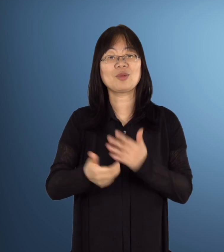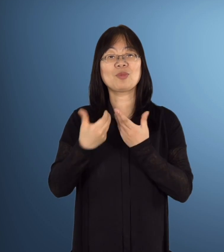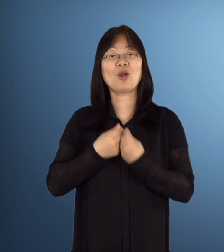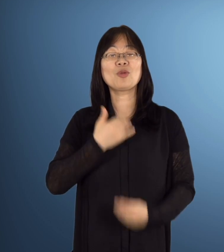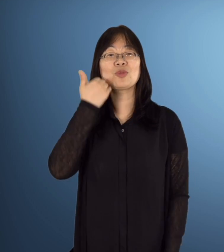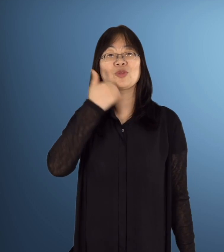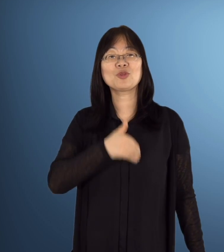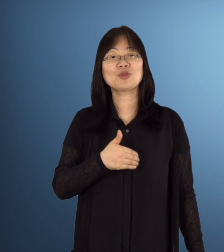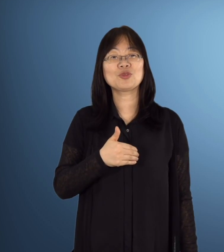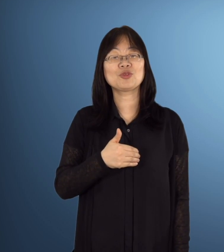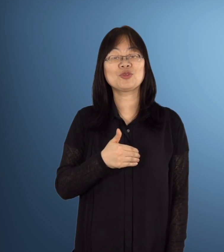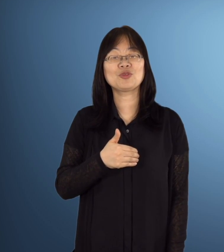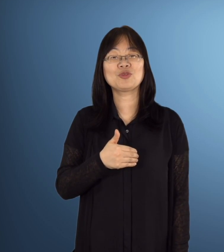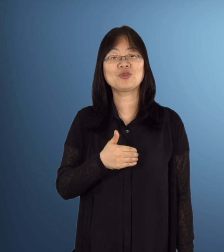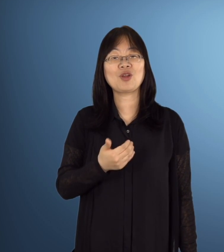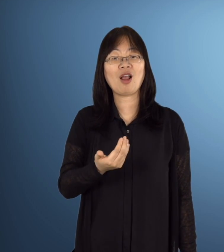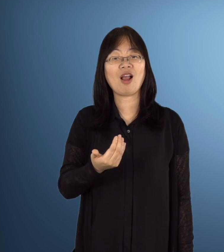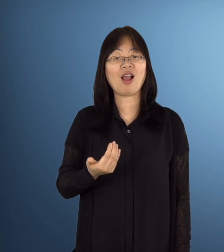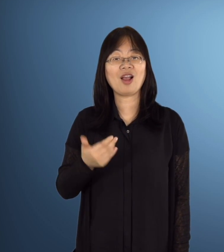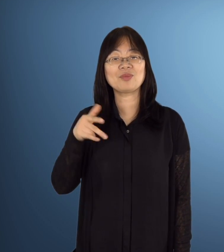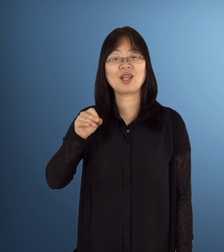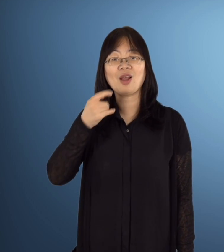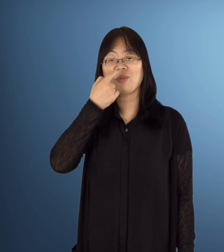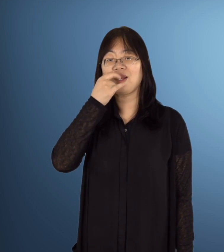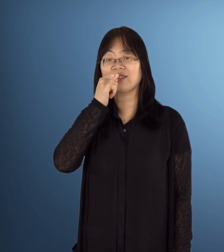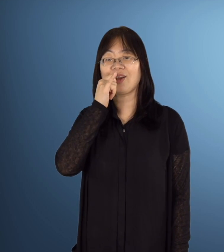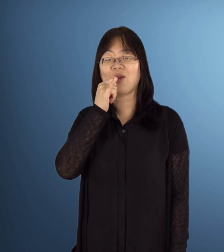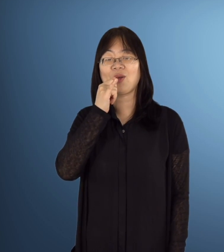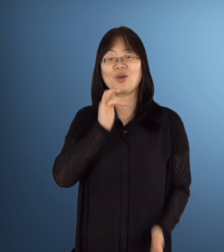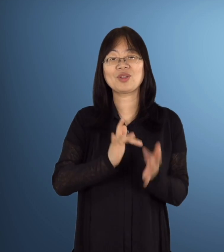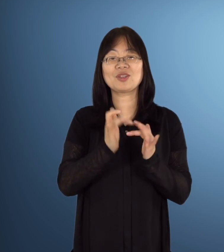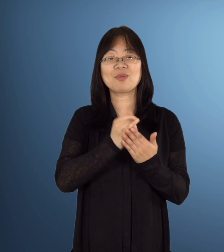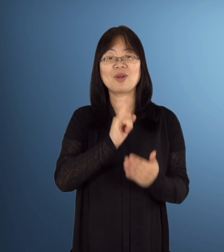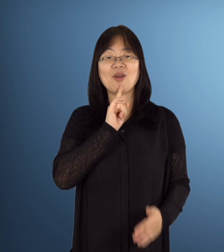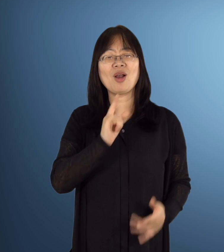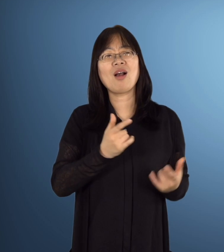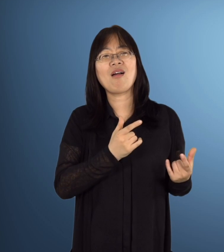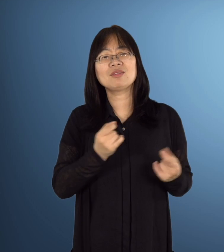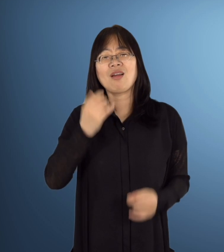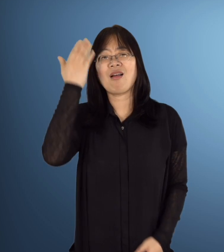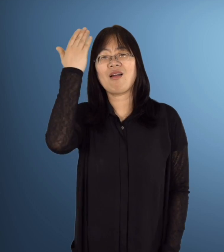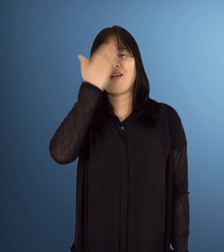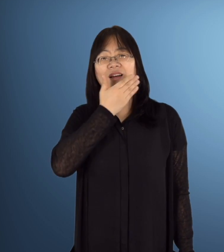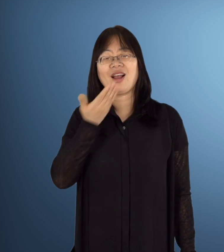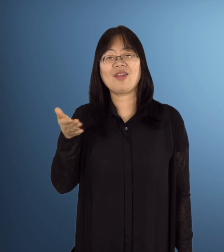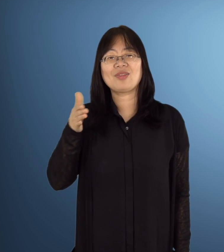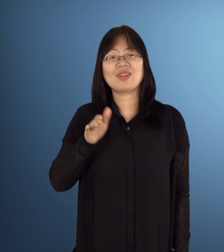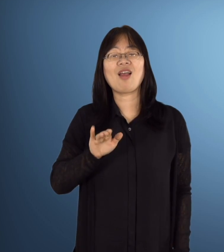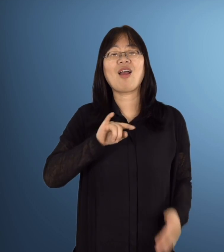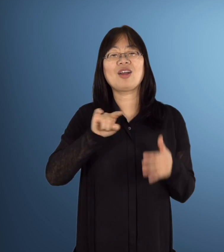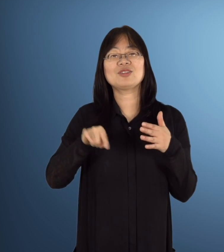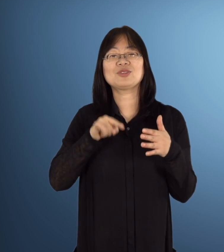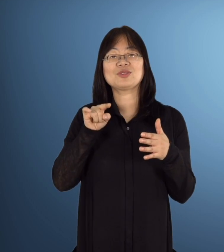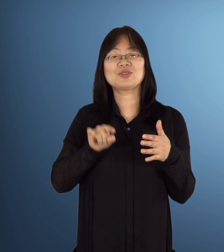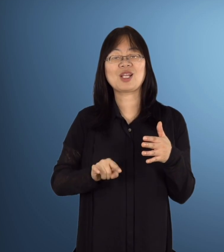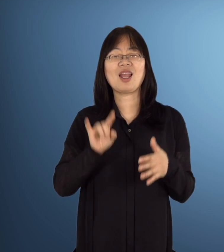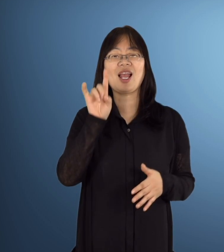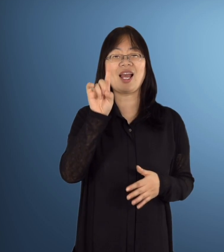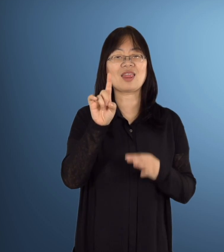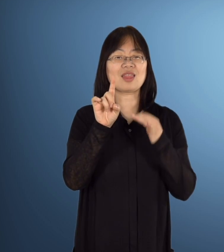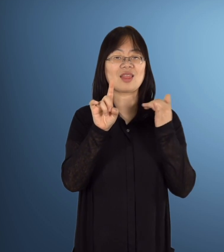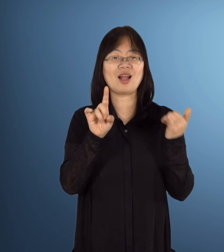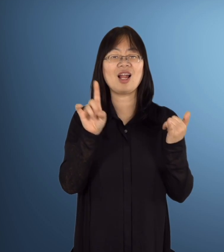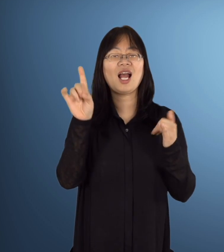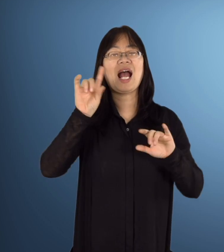예로 우리 앞장에서 배웠죠? 예수님께서 이렇게 얘기했어요. 다 깨끗한데 그 중에